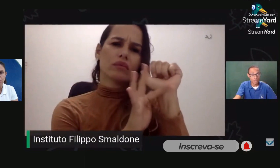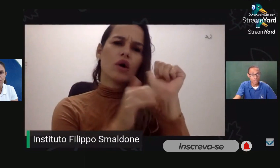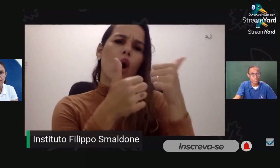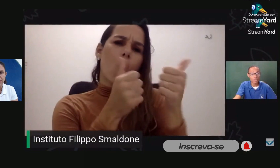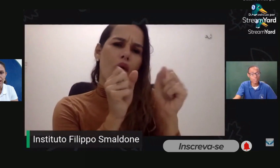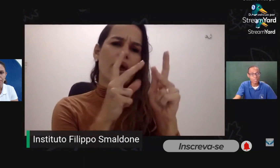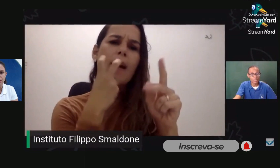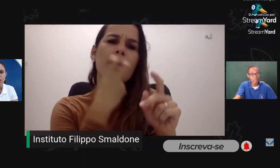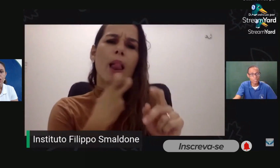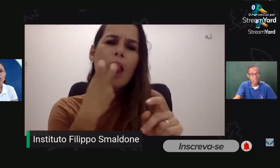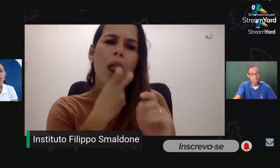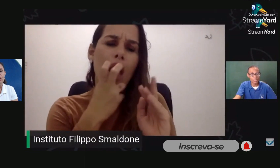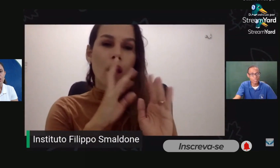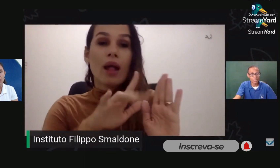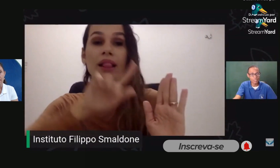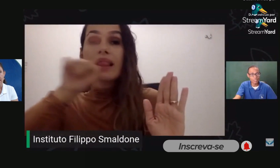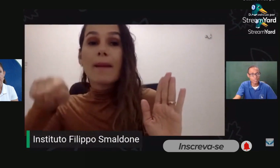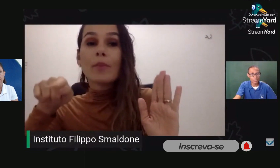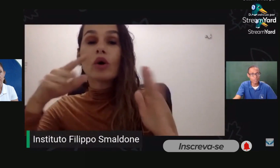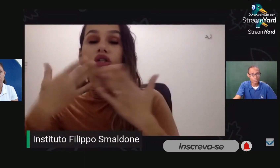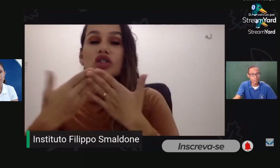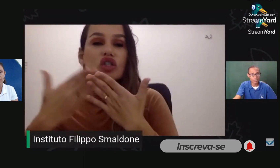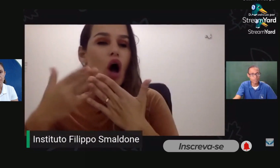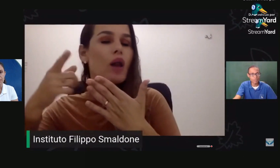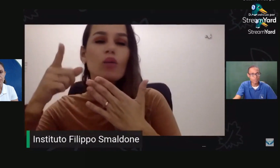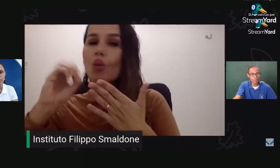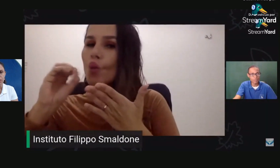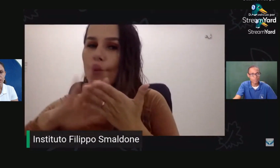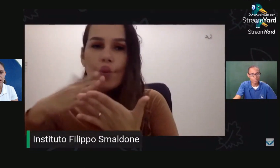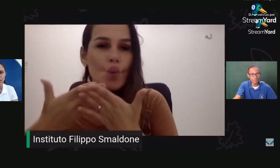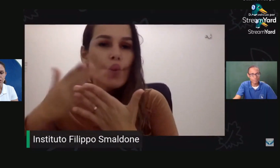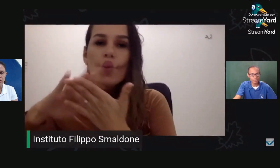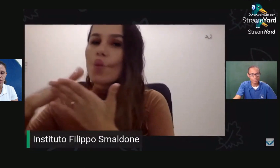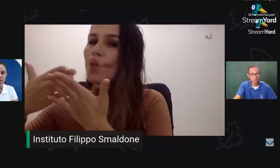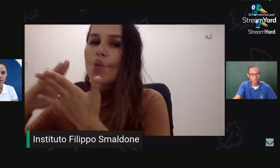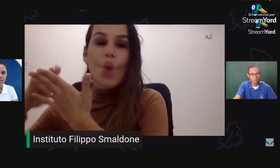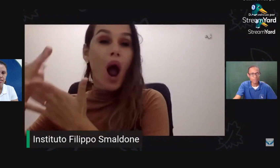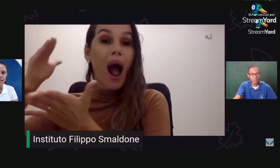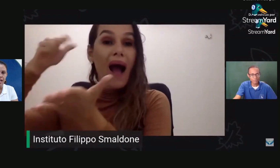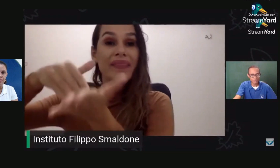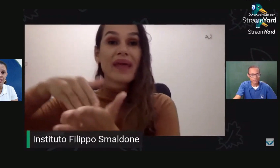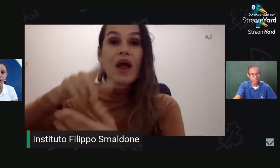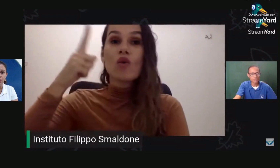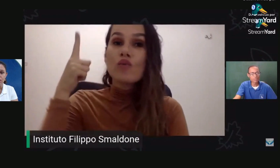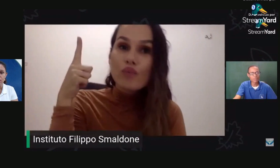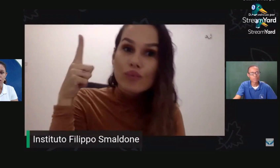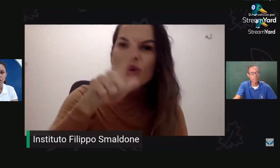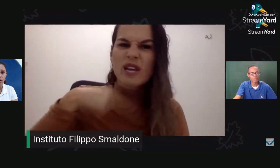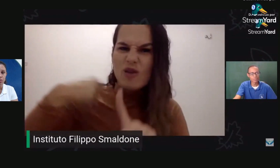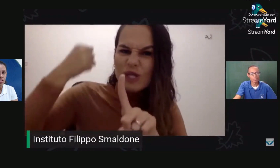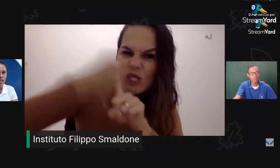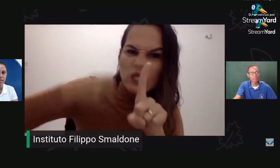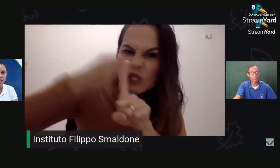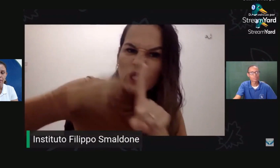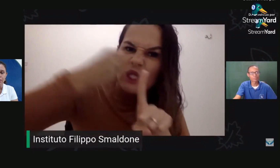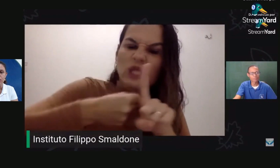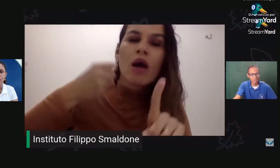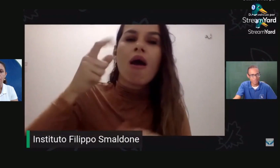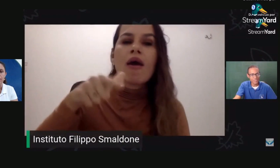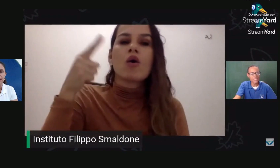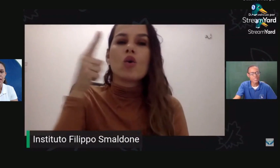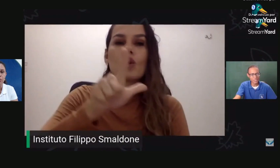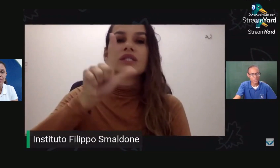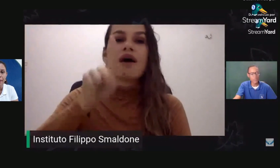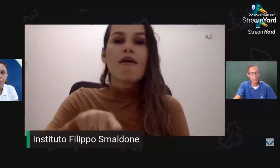com tradutor e intérprete, só mesmo na escola Felipe Smaldoni que a gente tinha língua de sinais, mas na outra escola eu não tinha intérprete,